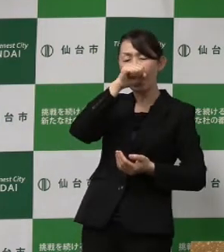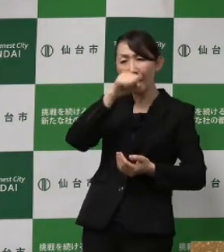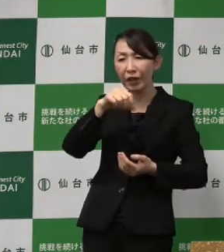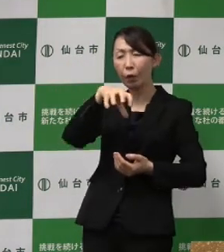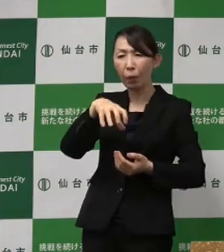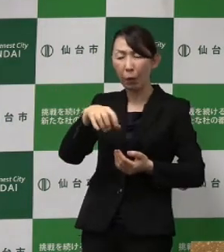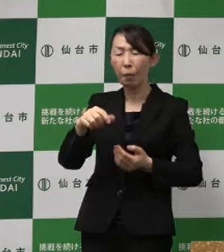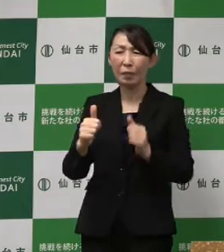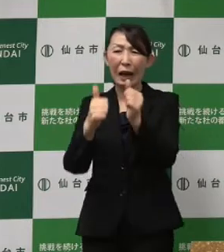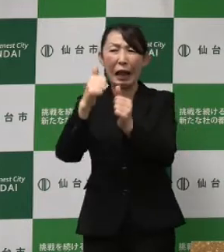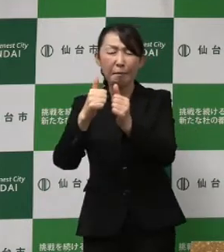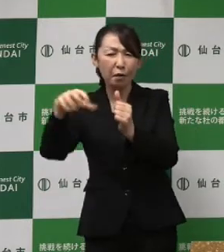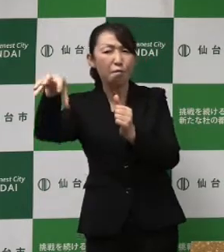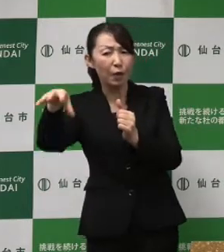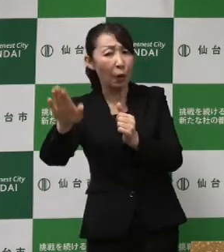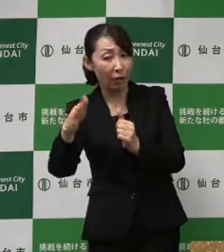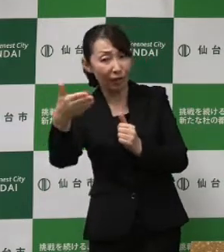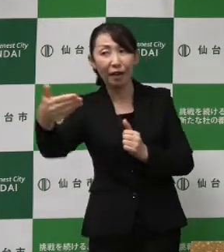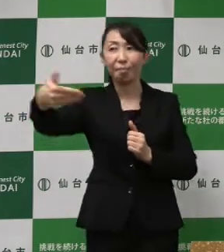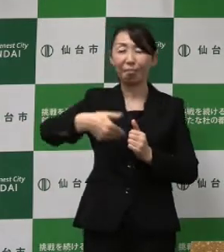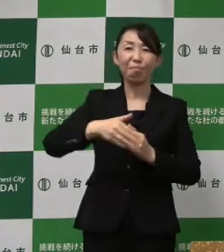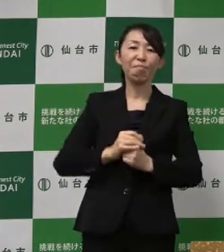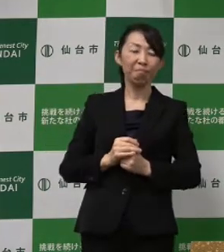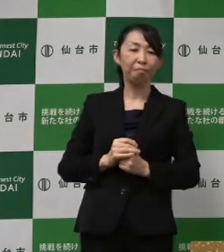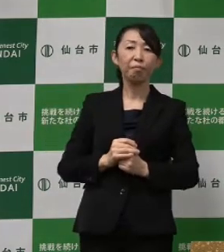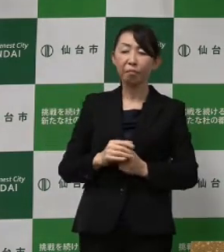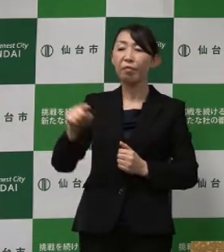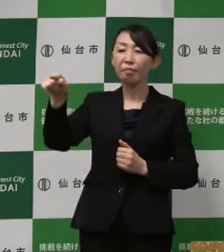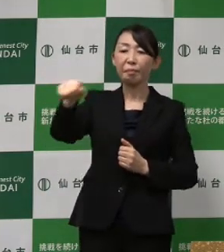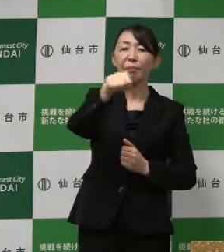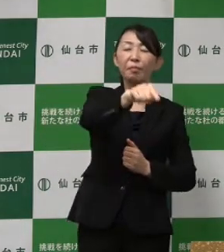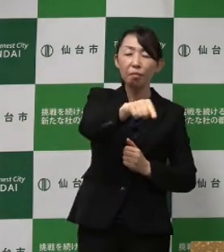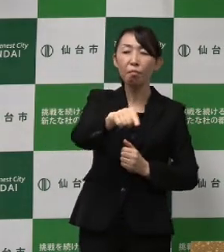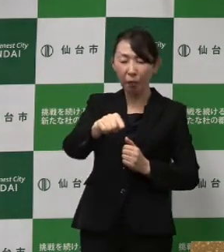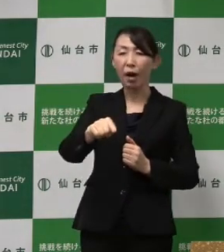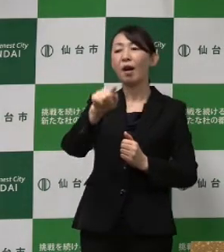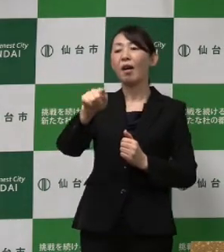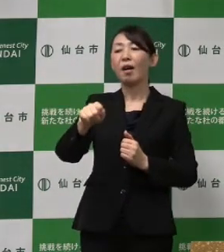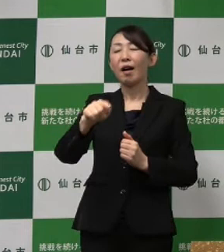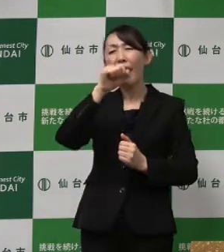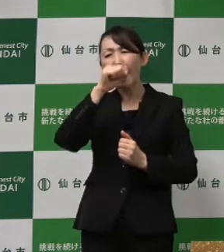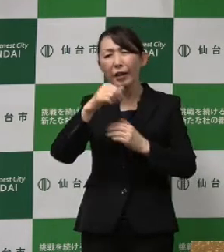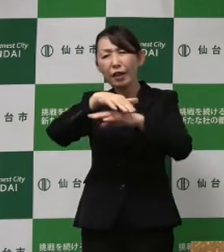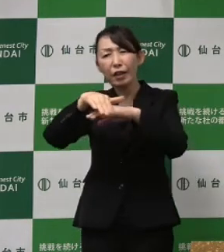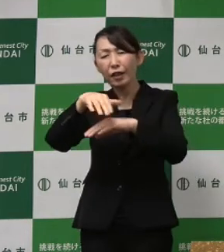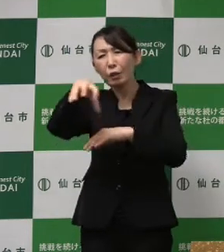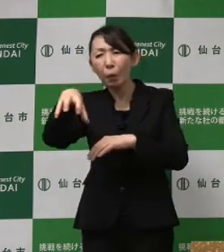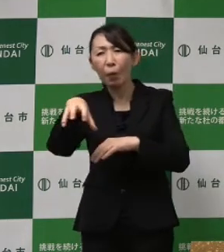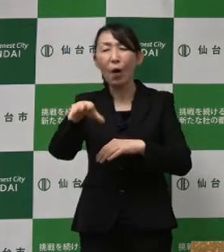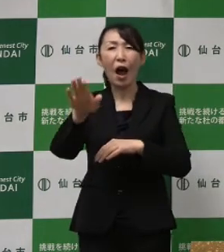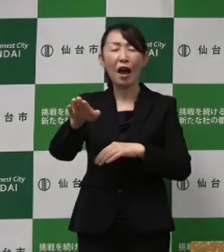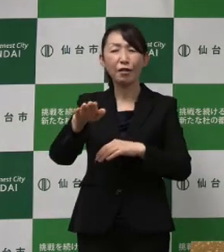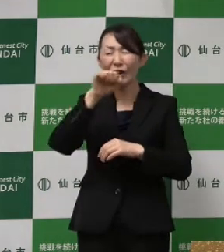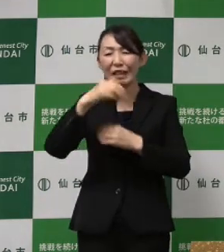っていうのは今のところどういったところでしょうか。 それぞれの都市にはそれぞれ のアピールするところっていうのがあるんだろうという